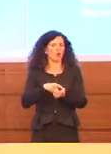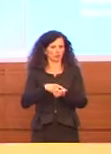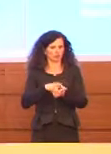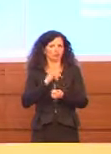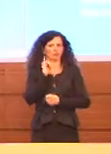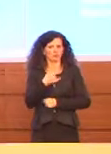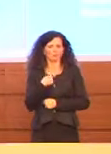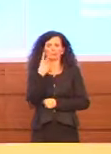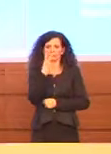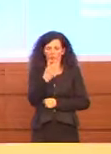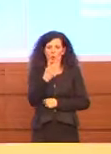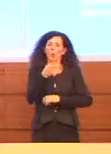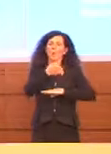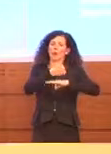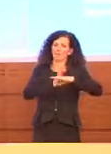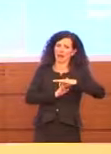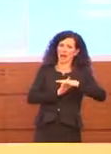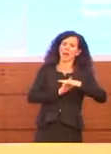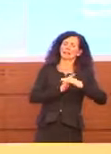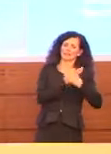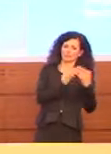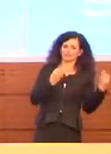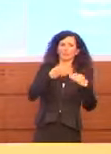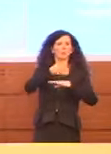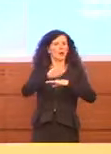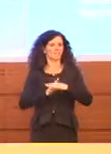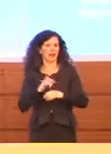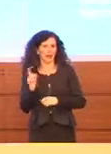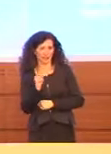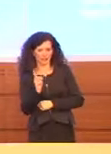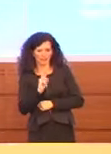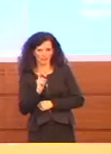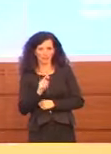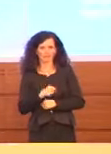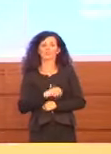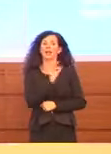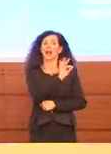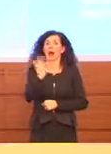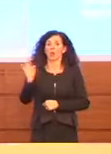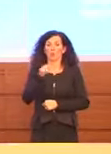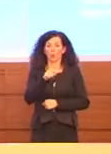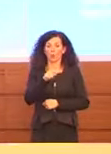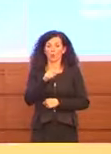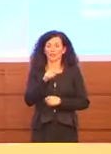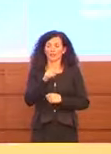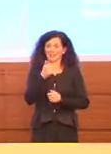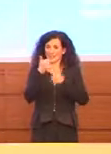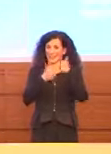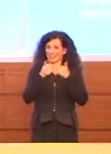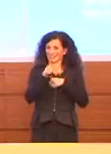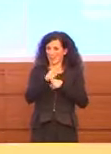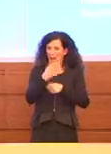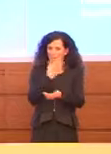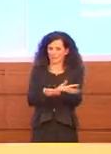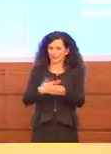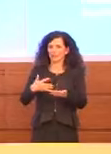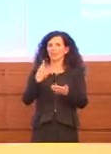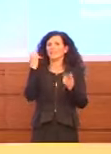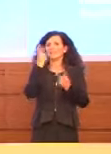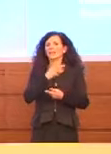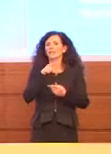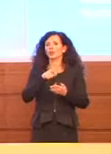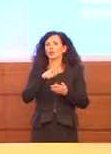da una parte e meno buona anche perché alcuni di questi test hanno un'attendibilità molto ridotta